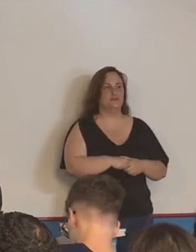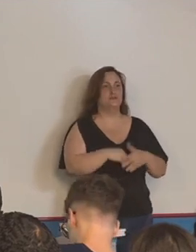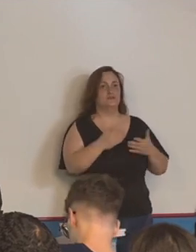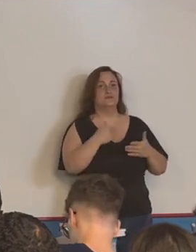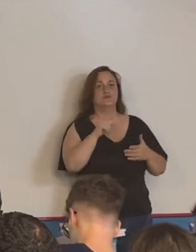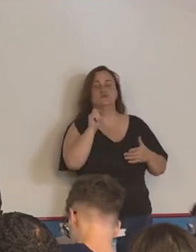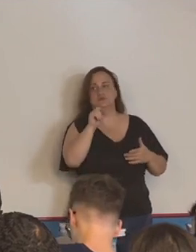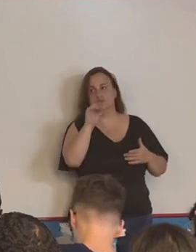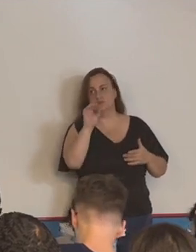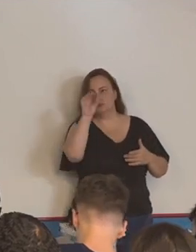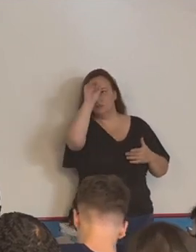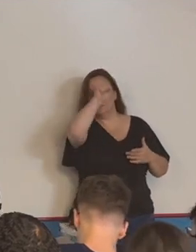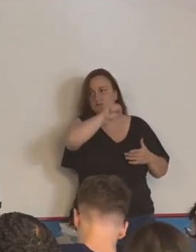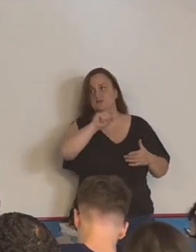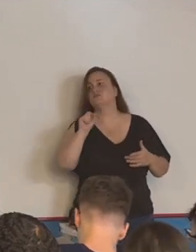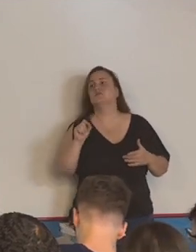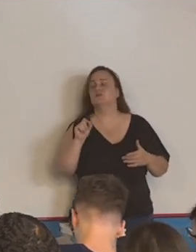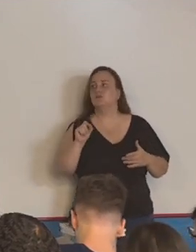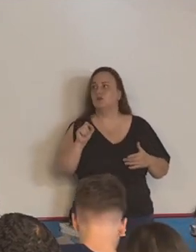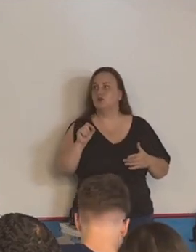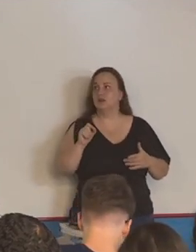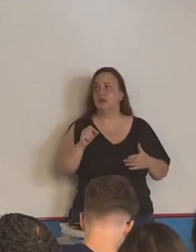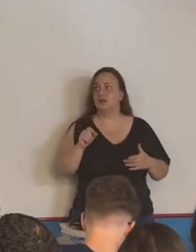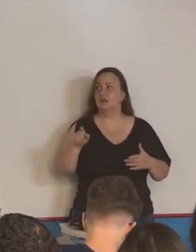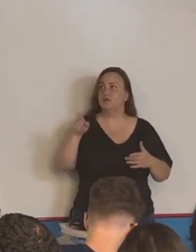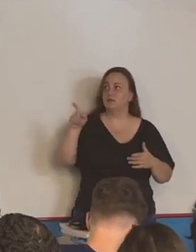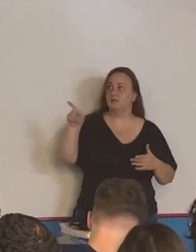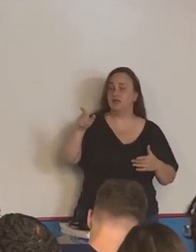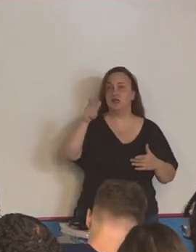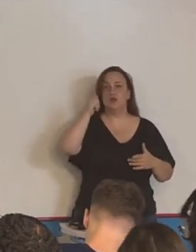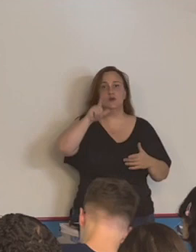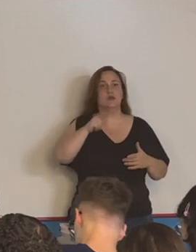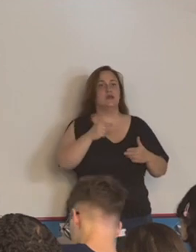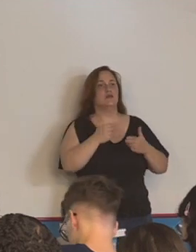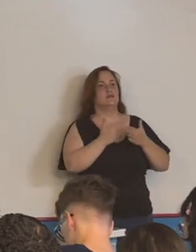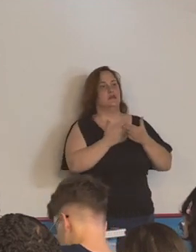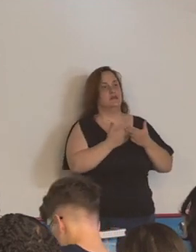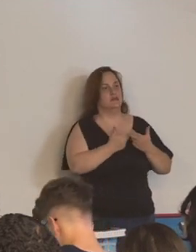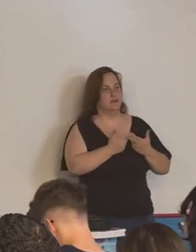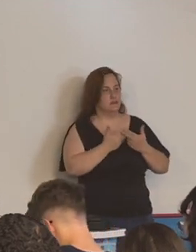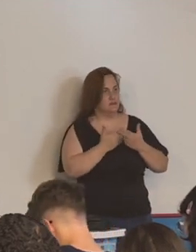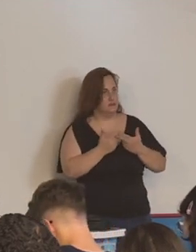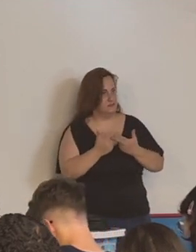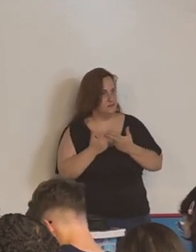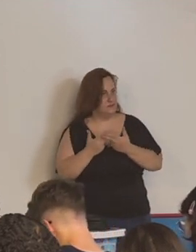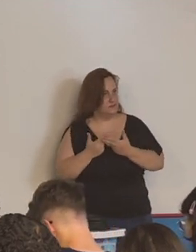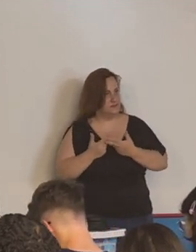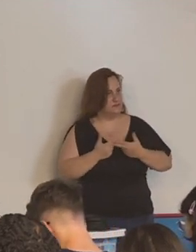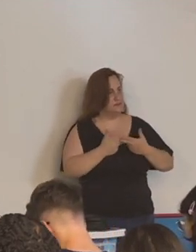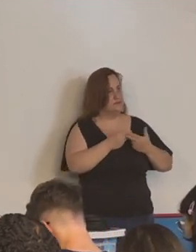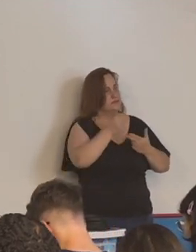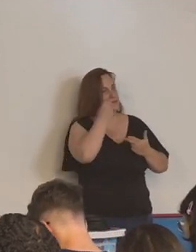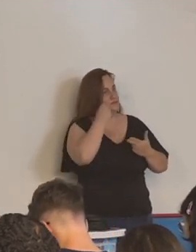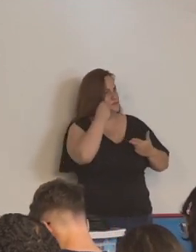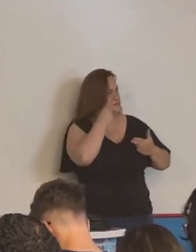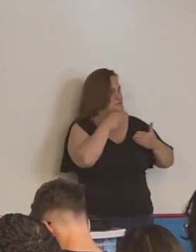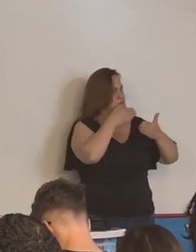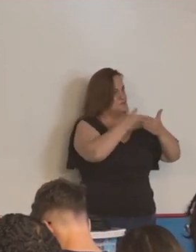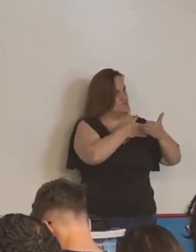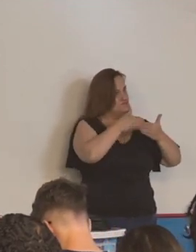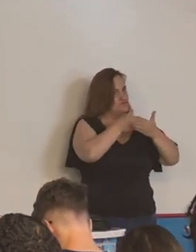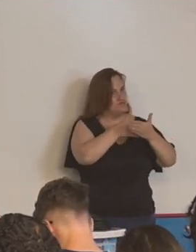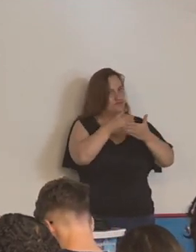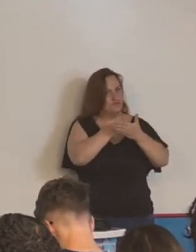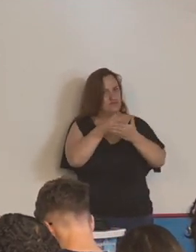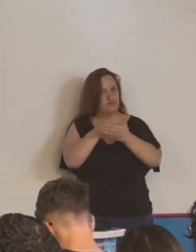aprendi que, né, para eu conseguir, eu tinha que ter paciência, porque a pintura é um processo de camadas, né, que é adicionar